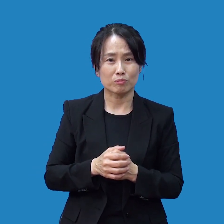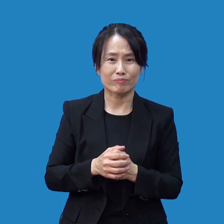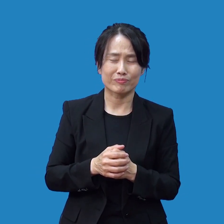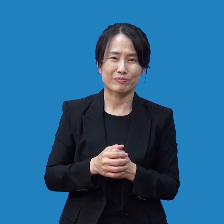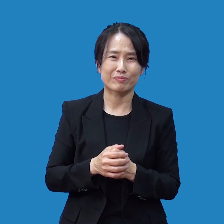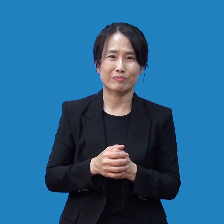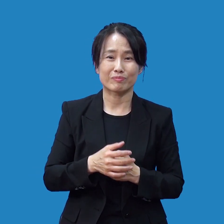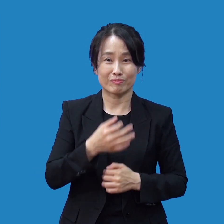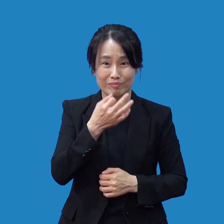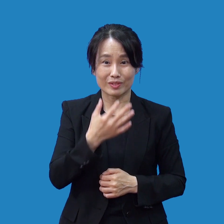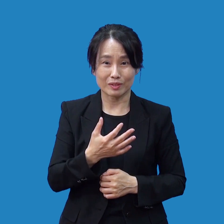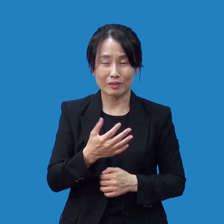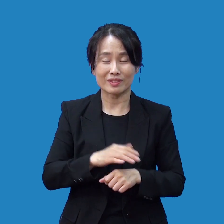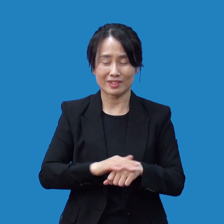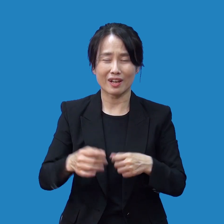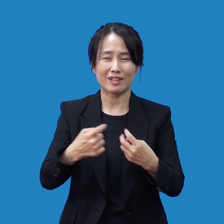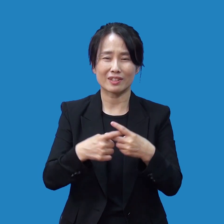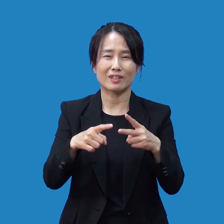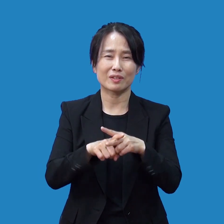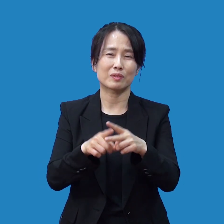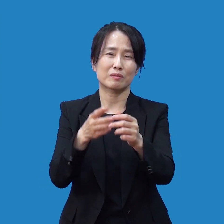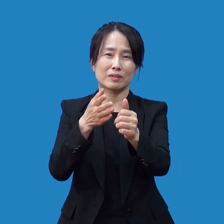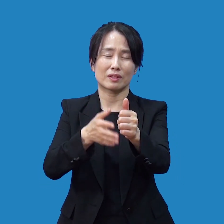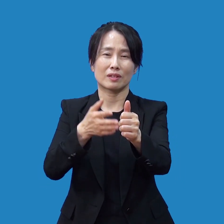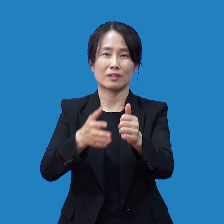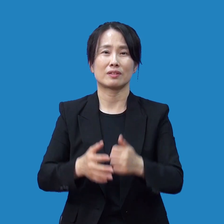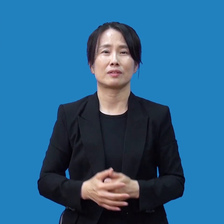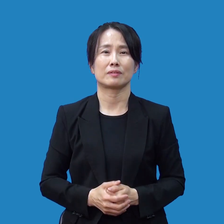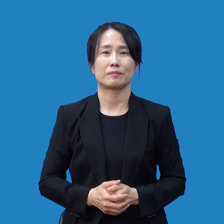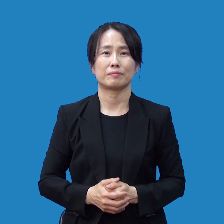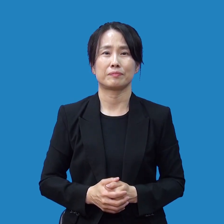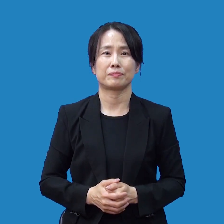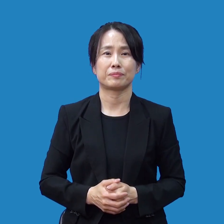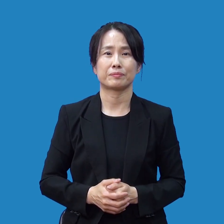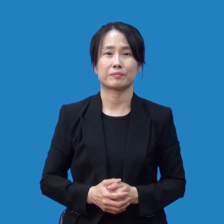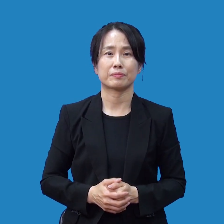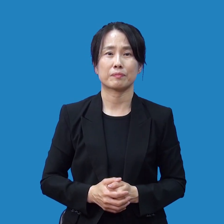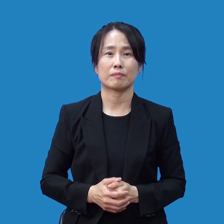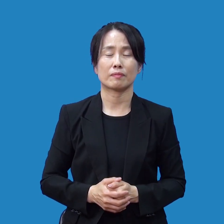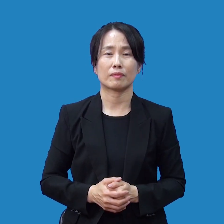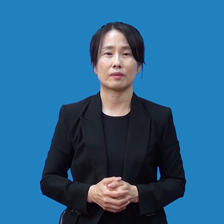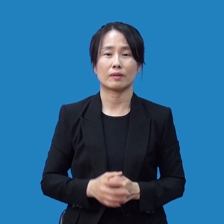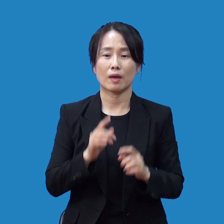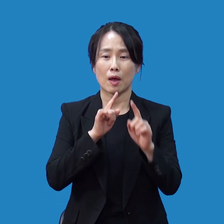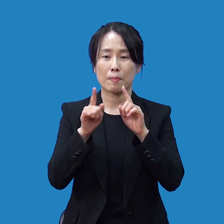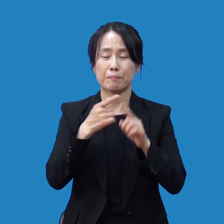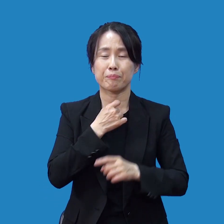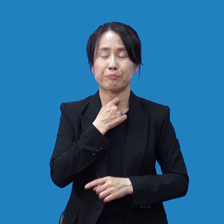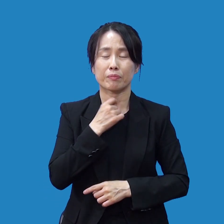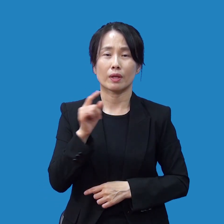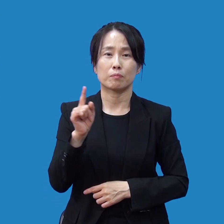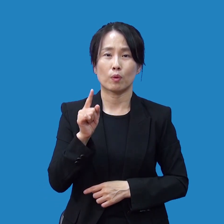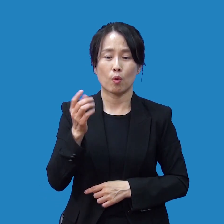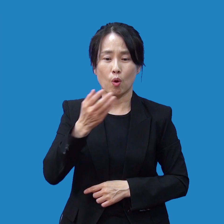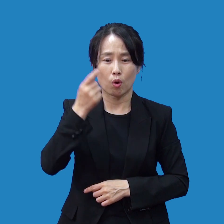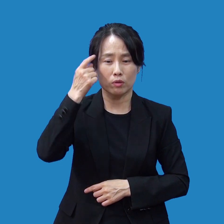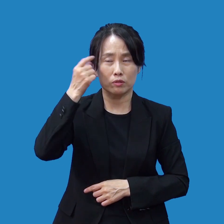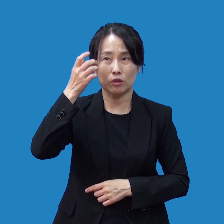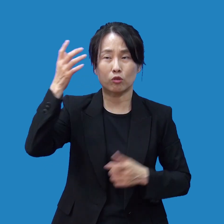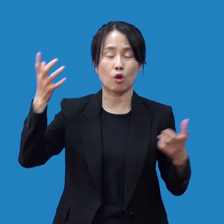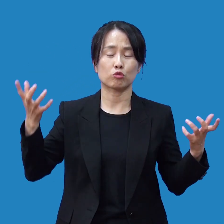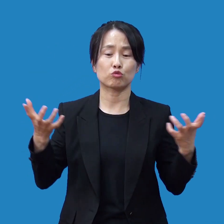더 그런데 잘 이해를 하시면 좋겠습니다. 자, 무엇을 말하는가? 성령 충만을